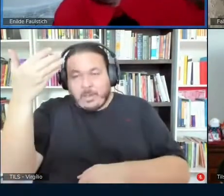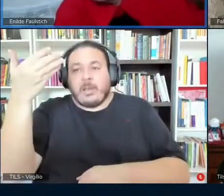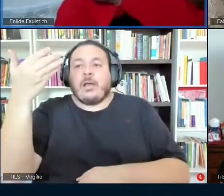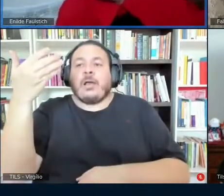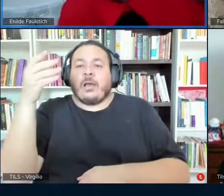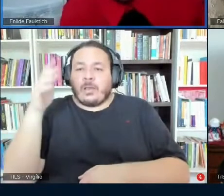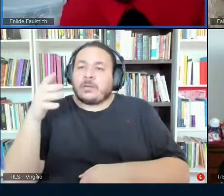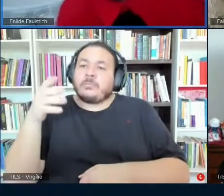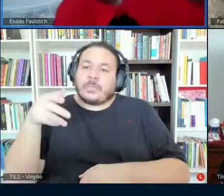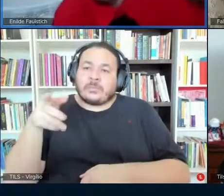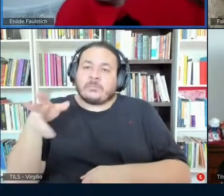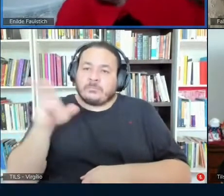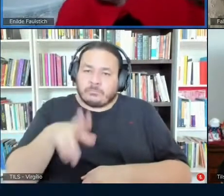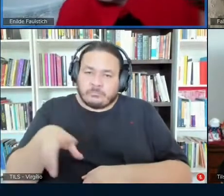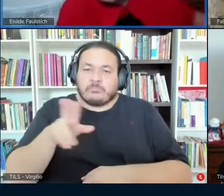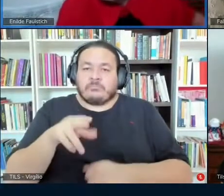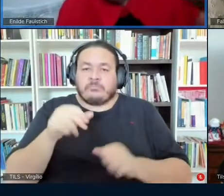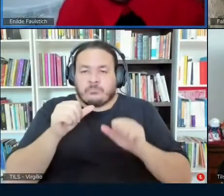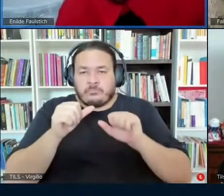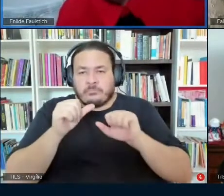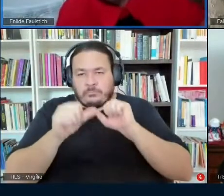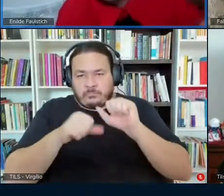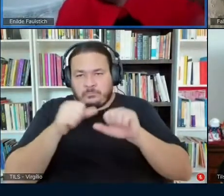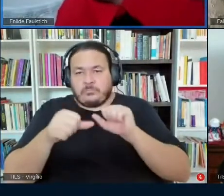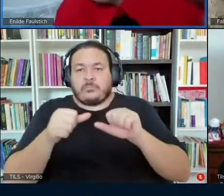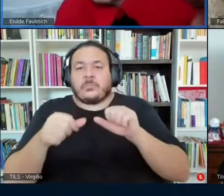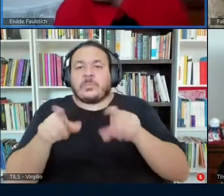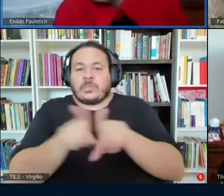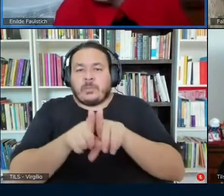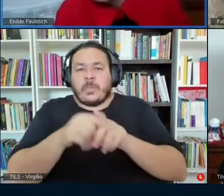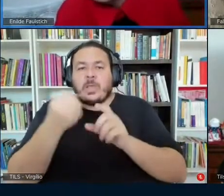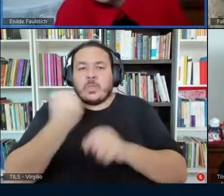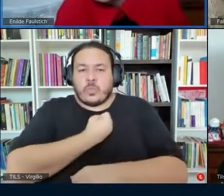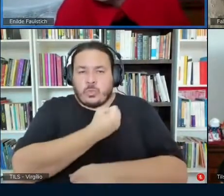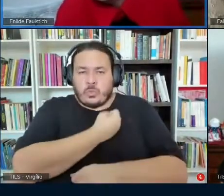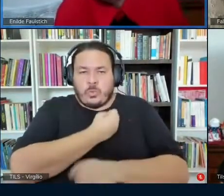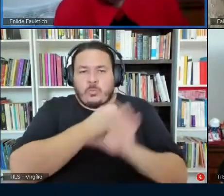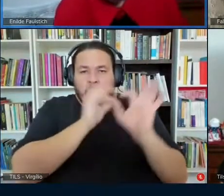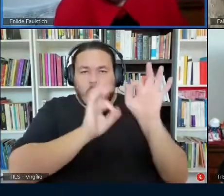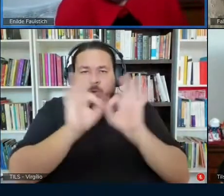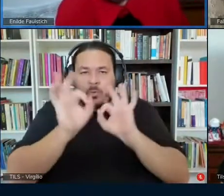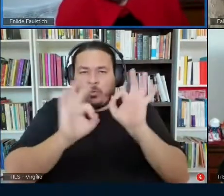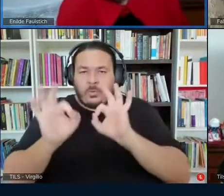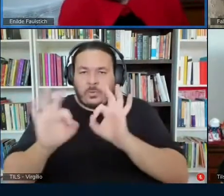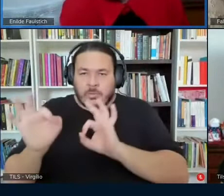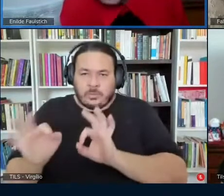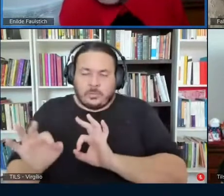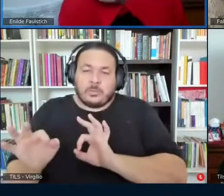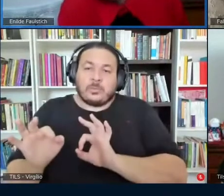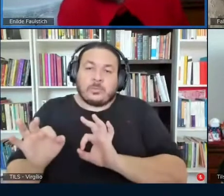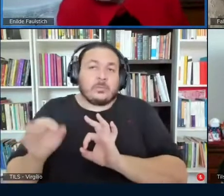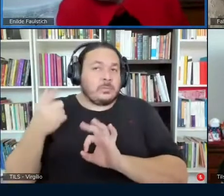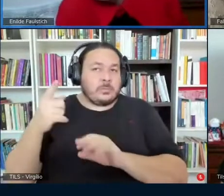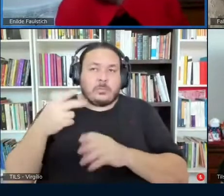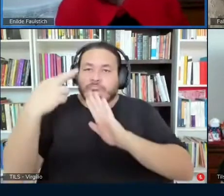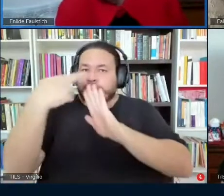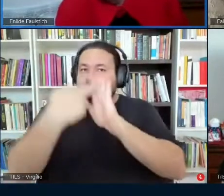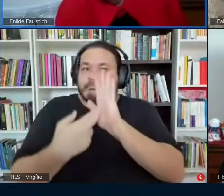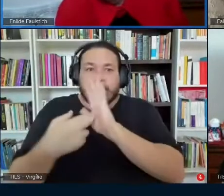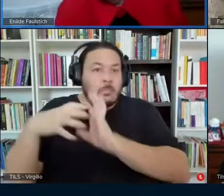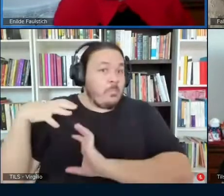o árabe, o alfabeto foi totalmente, assim como os números, organizado de uma forma que ficou canônica no mundo,